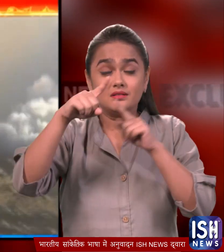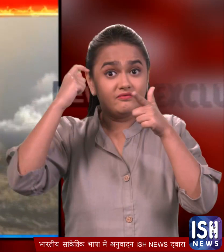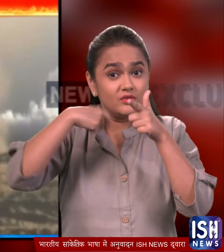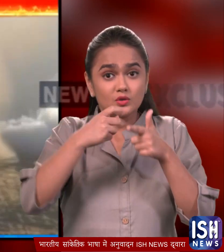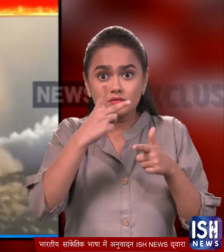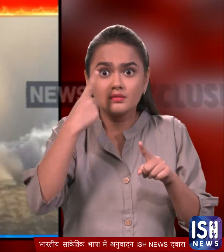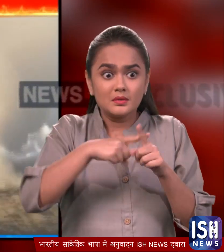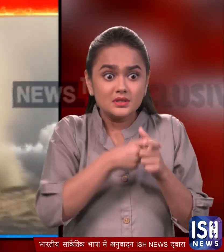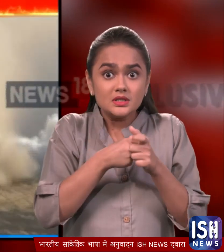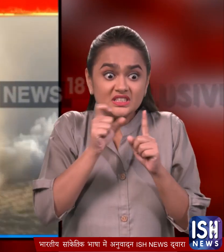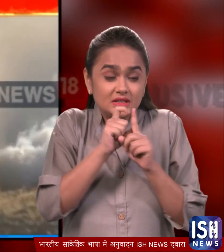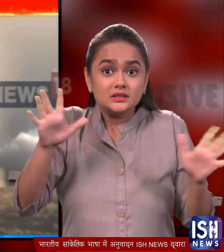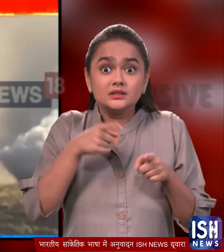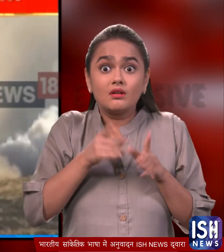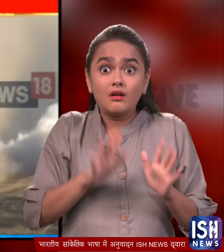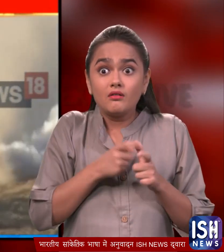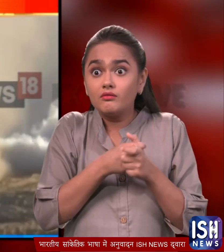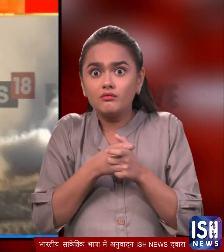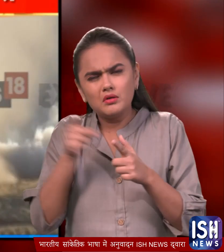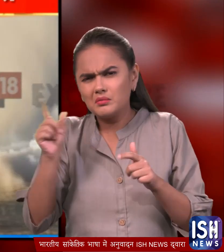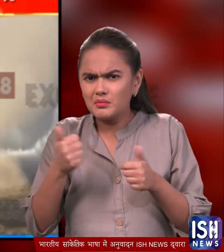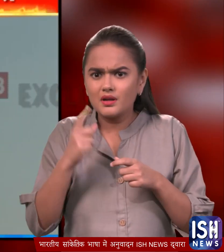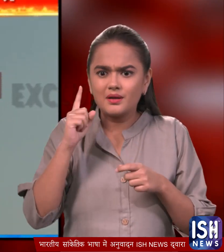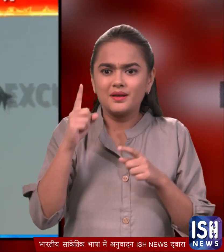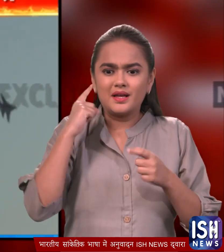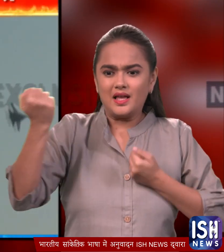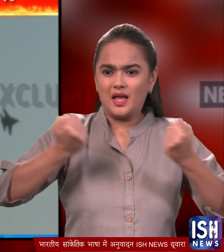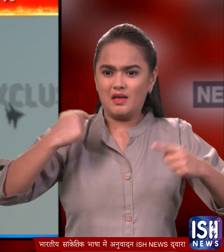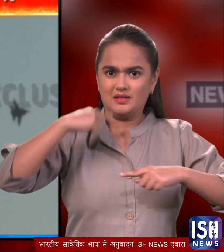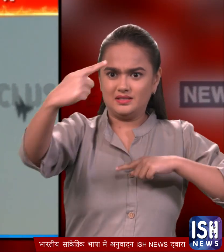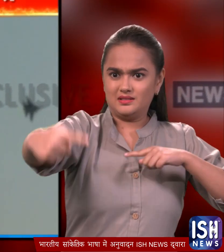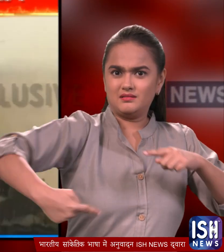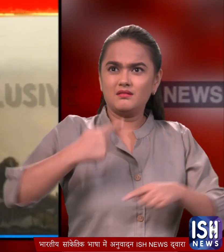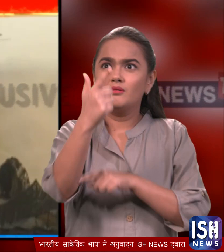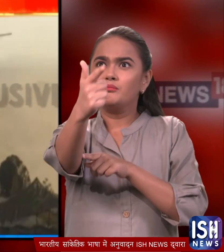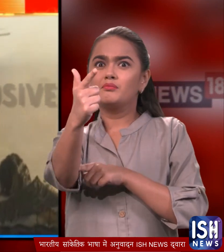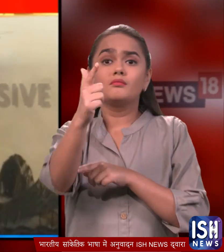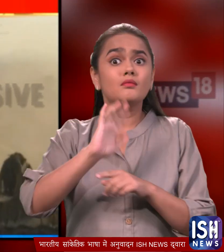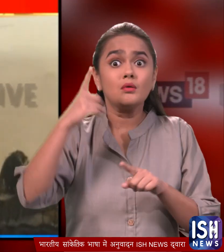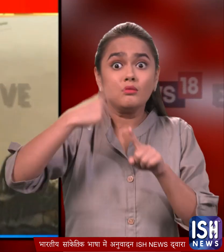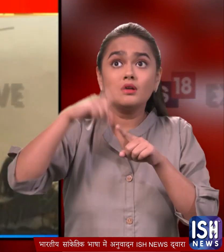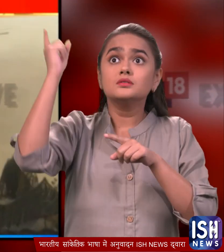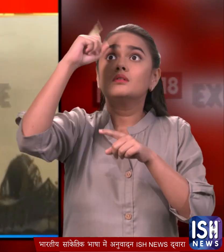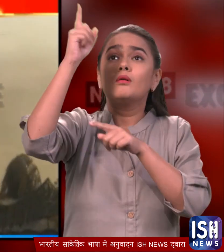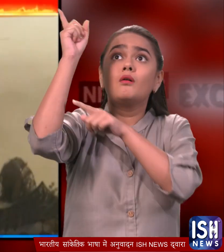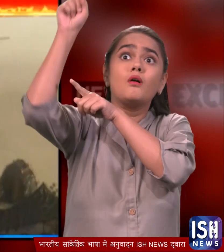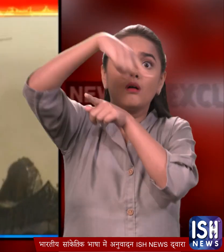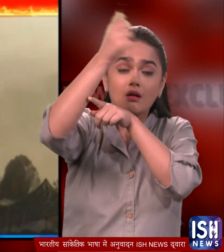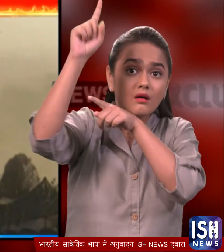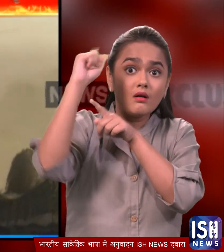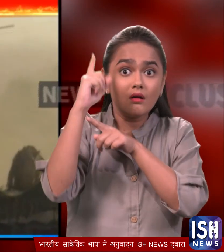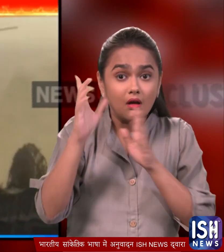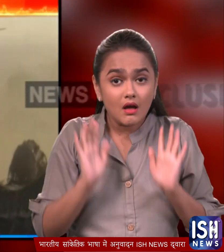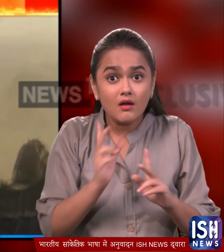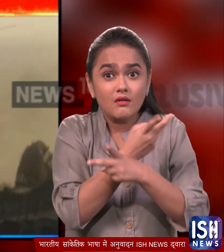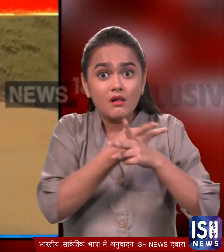के सबसे खतरनाक हथियार अपना दम दिखाते रहे। इनमें सिर्फ टैंक ही नहीं बल्कि जंगी जहाज भी शामिल रहे। युद्ध में रेस्क्यू ऑपरेशन में काम आने वाले सेना